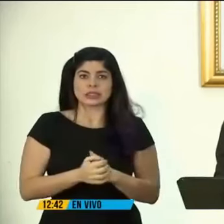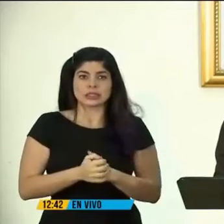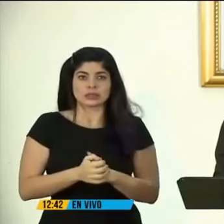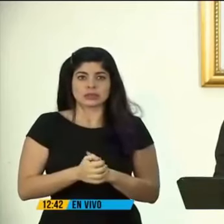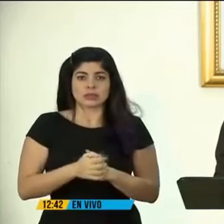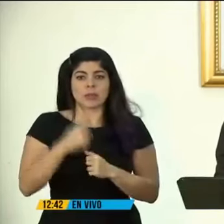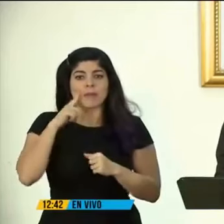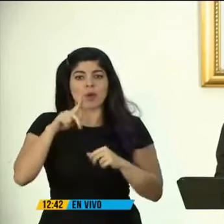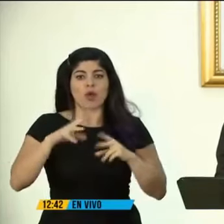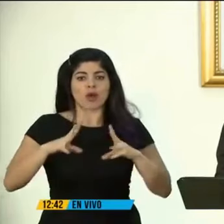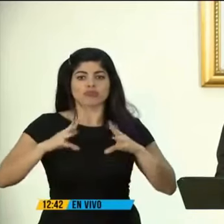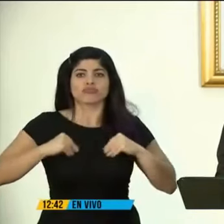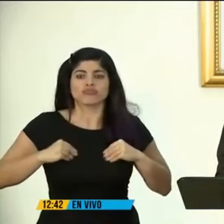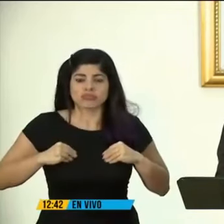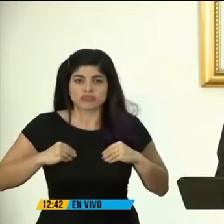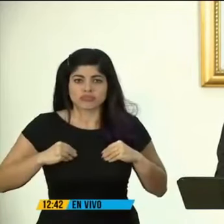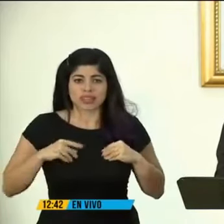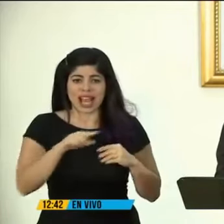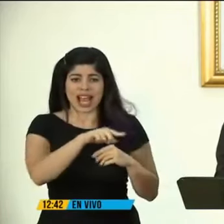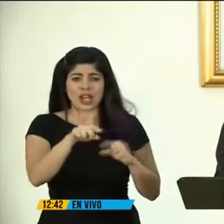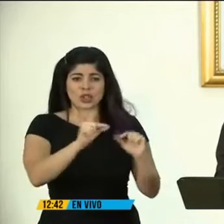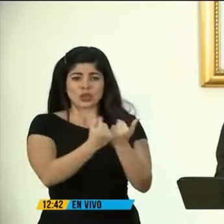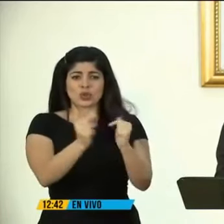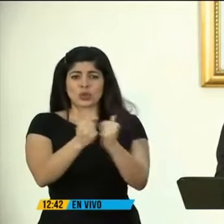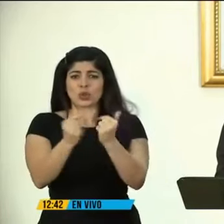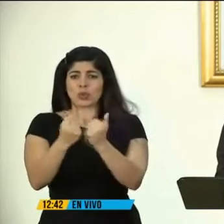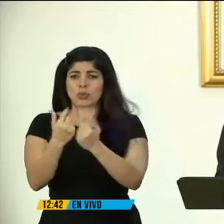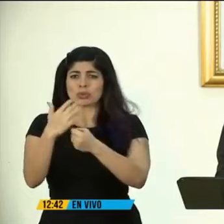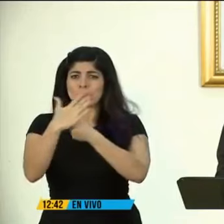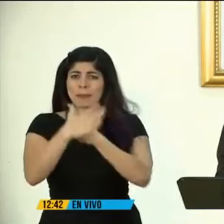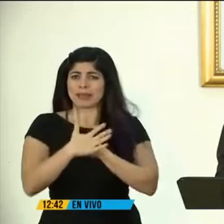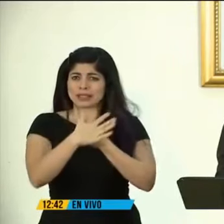al ceder a estos grupos de presión,